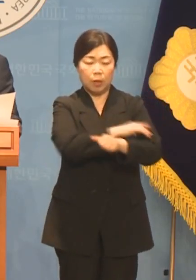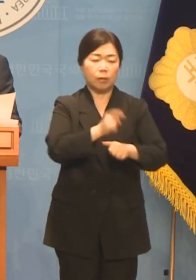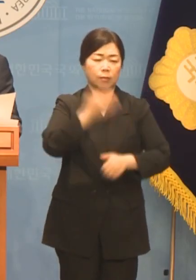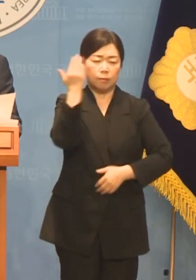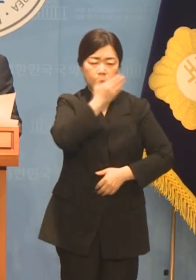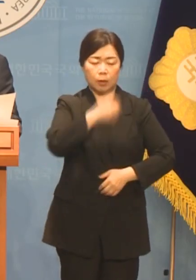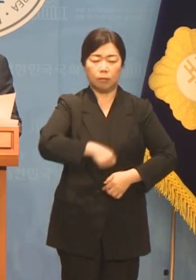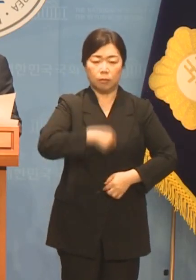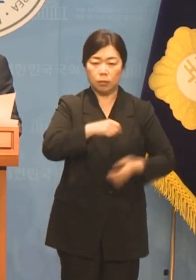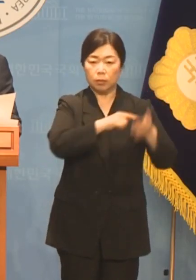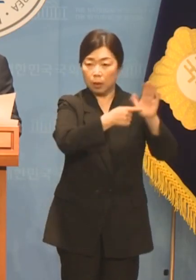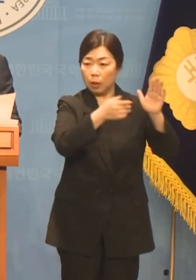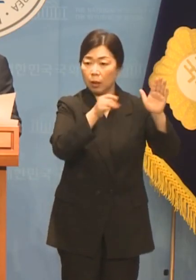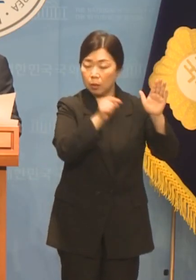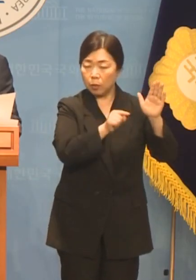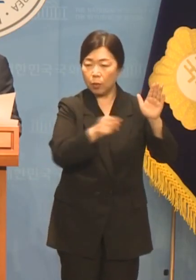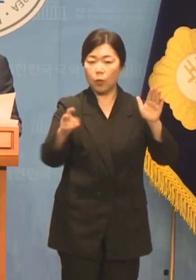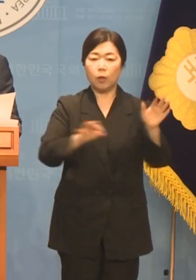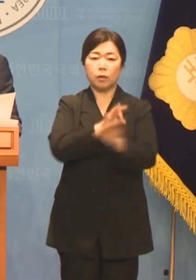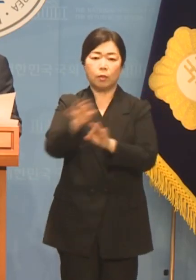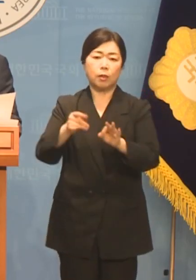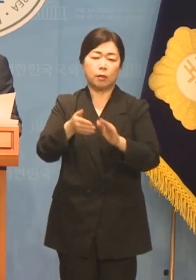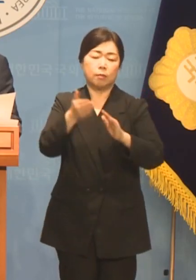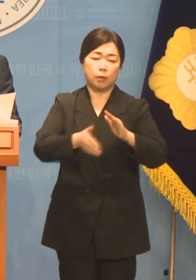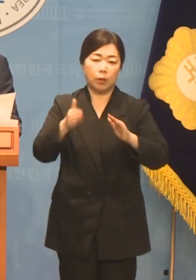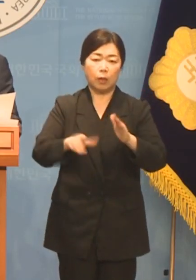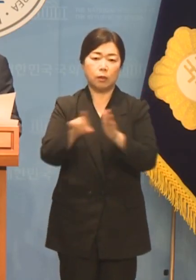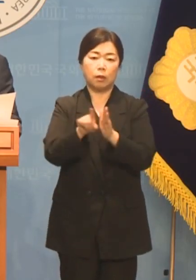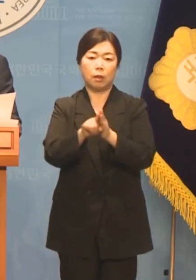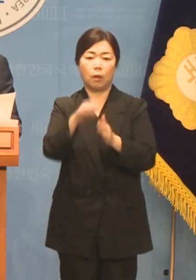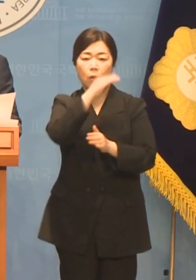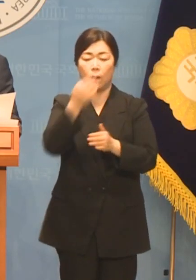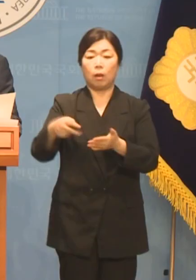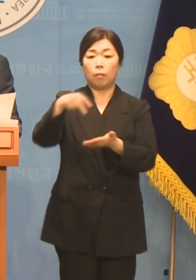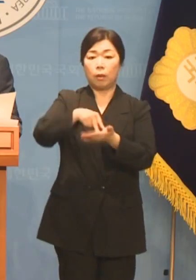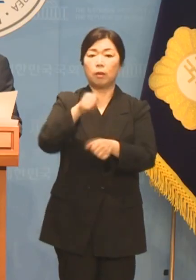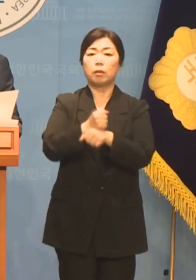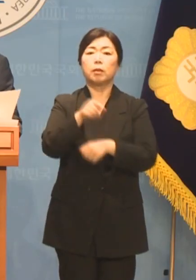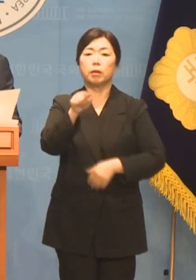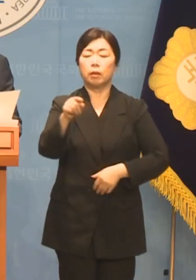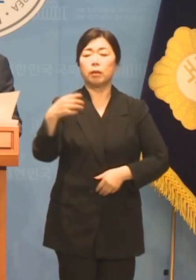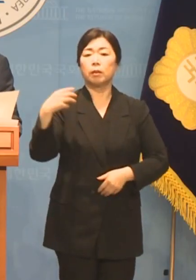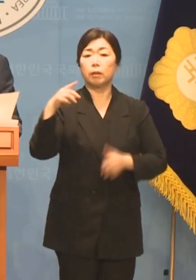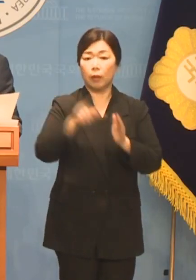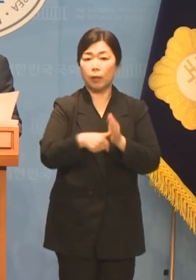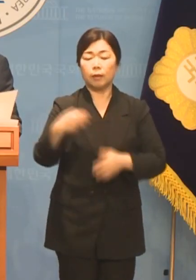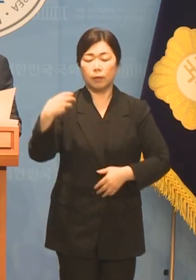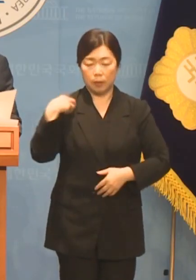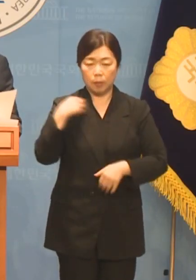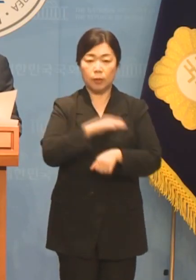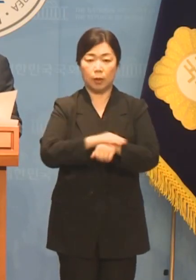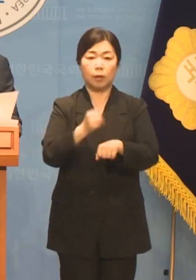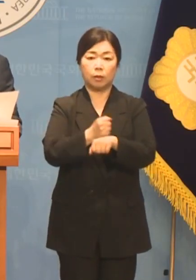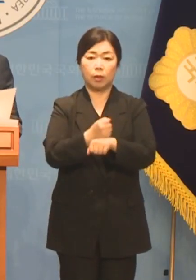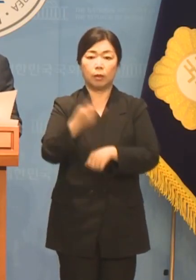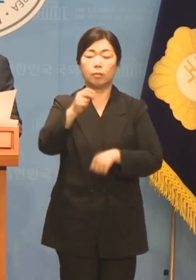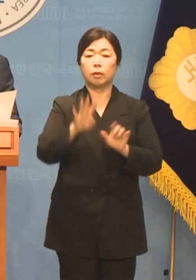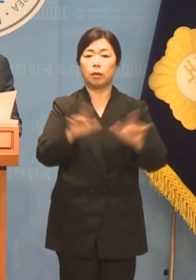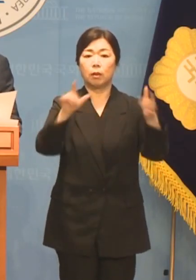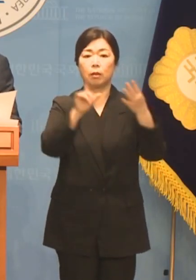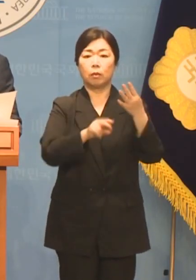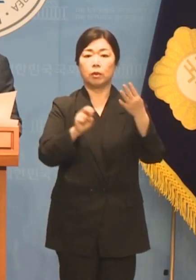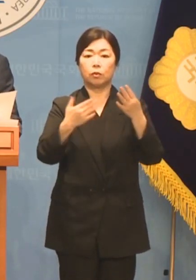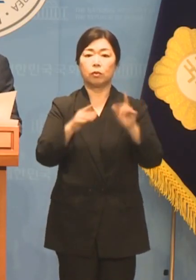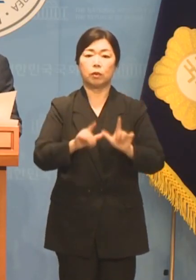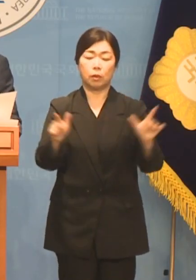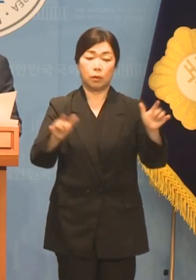투명하게 만들고 자본시장의 정의와 신뢰를 세우는 길에 더불어민주당이 책임지고 나가겠습니다. 2024년